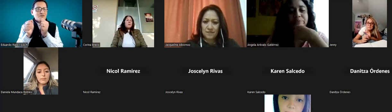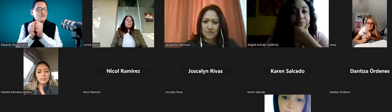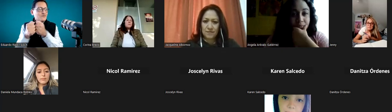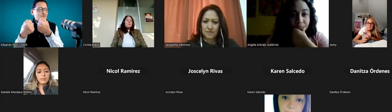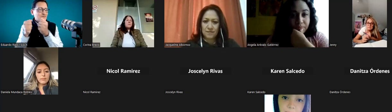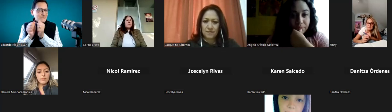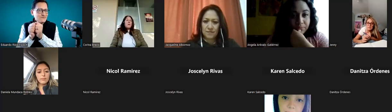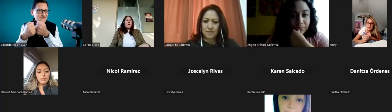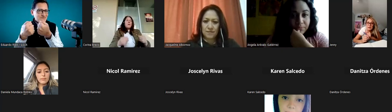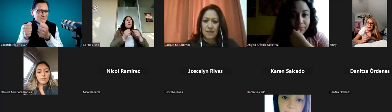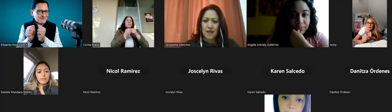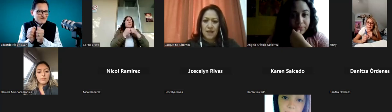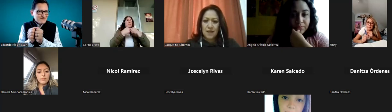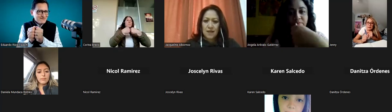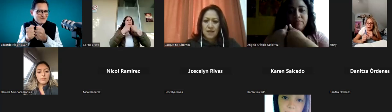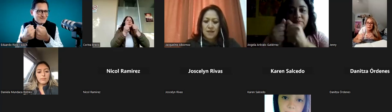es lo que da esto?